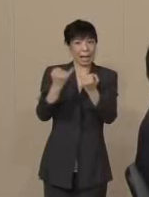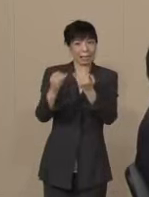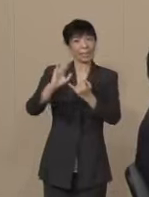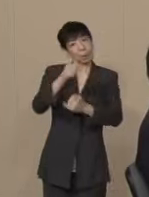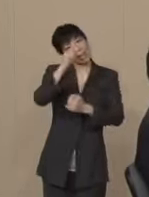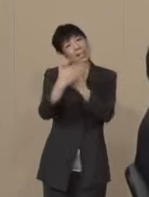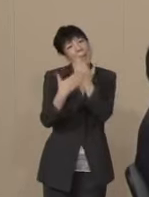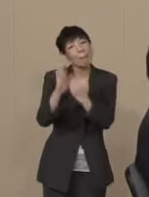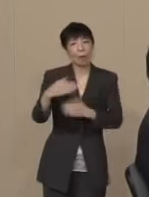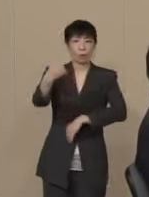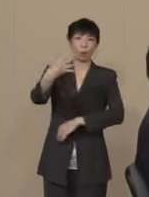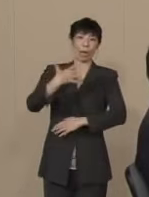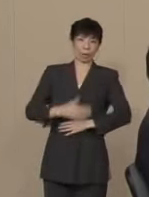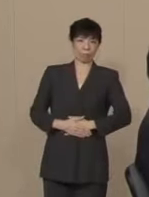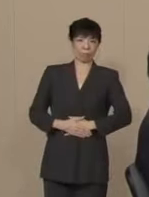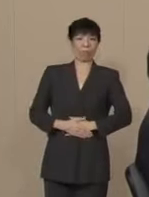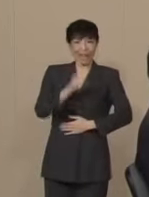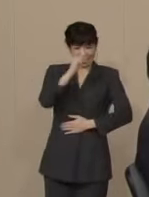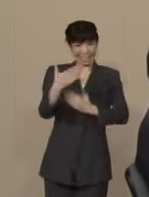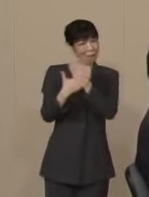二人のため